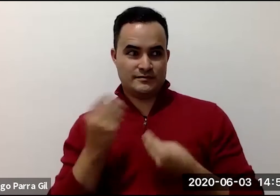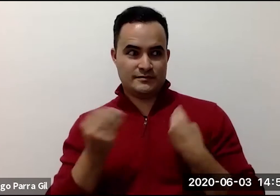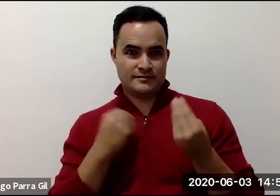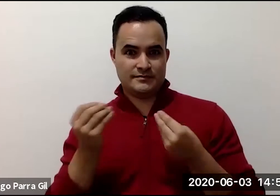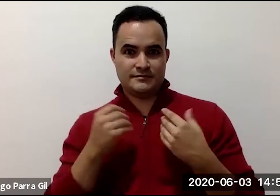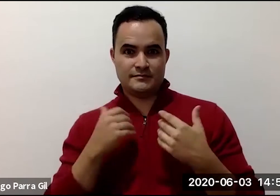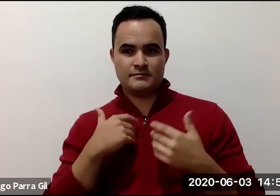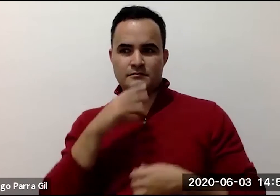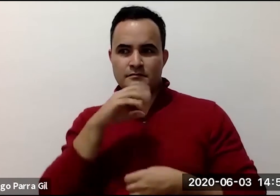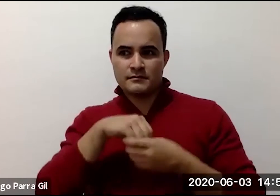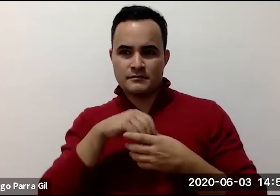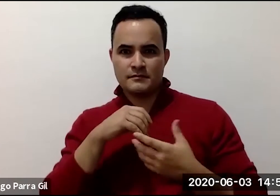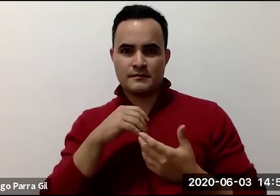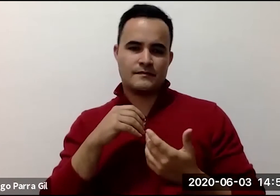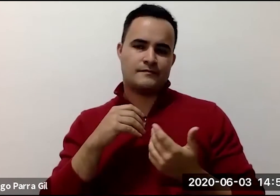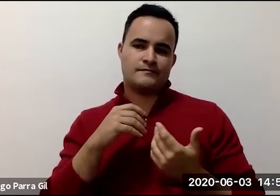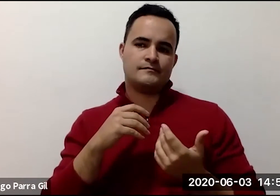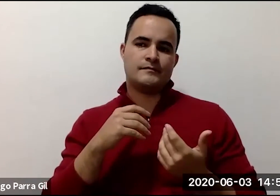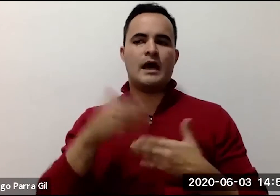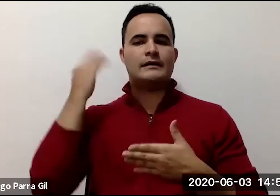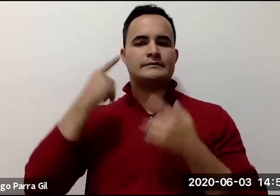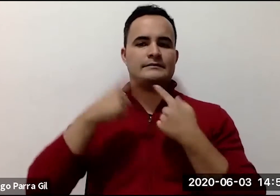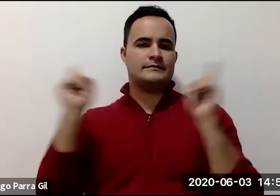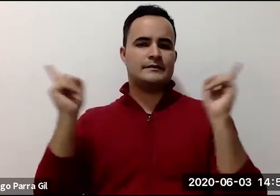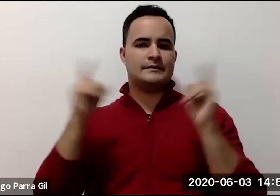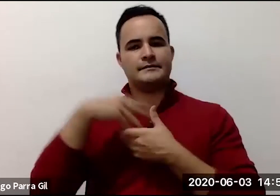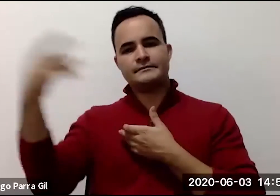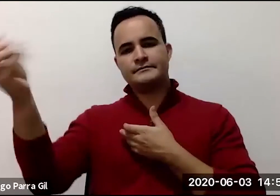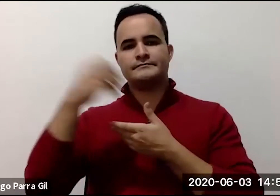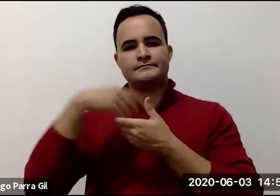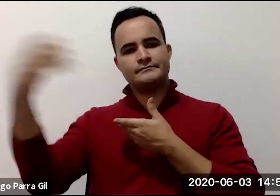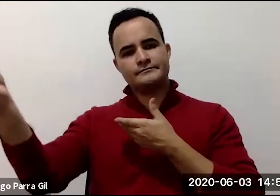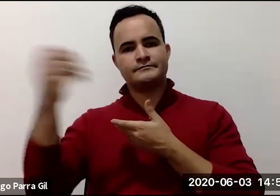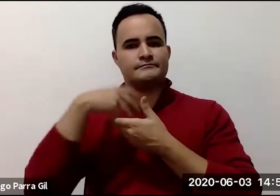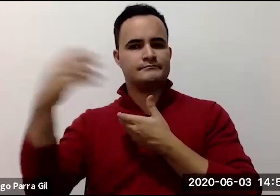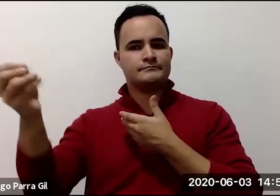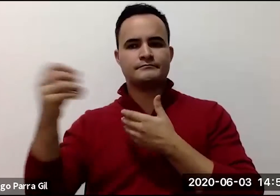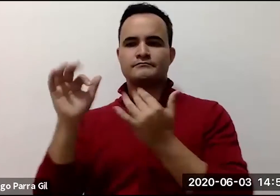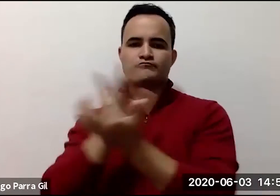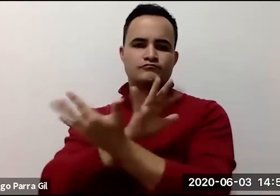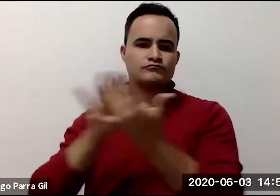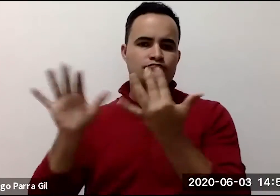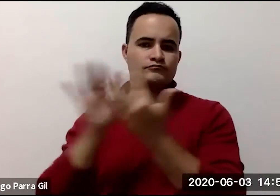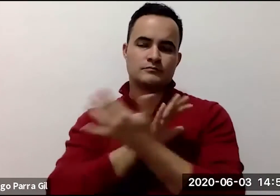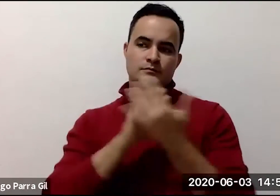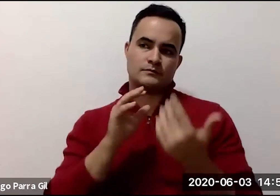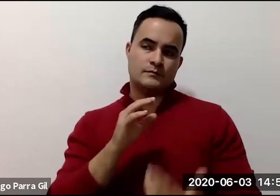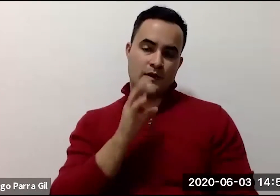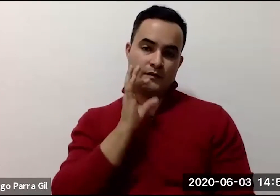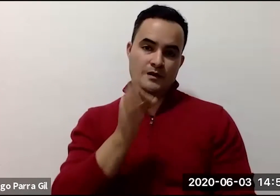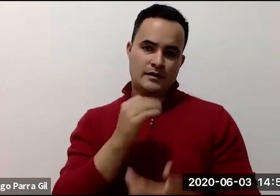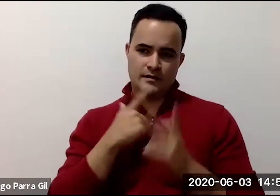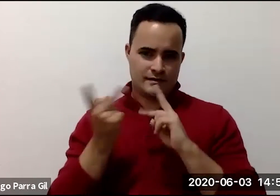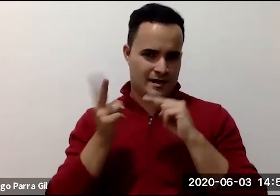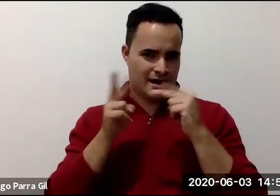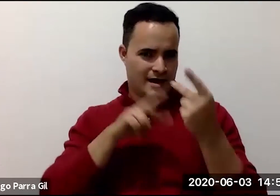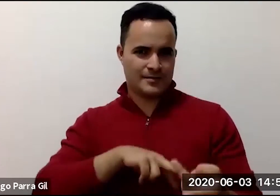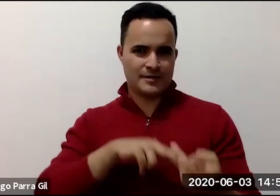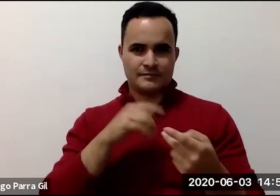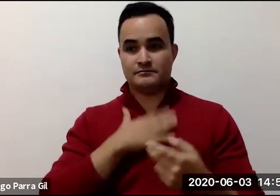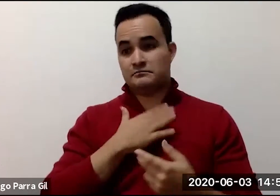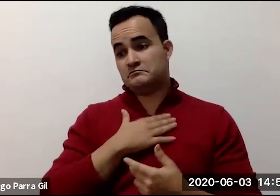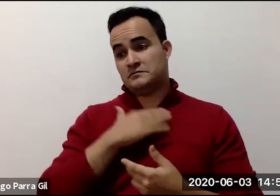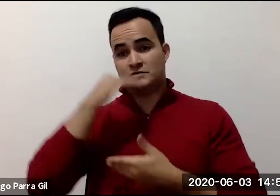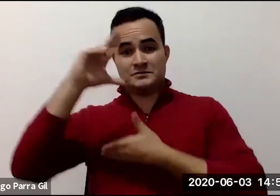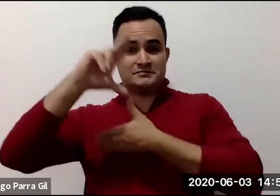se han multiplicado, yo creo que al 1000% en estos 2 meses que llevamos, al menos en esta región del mundo,